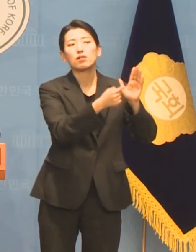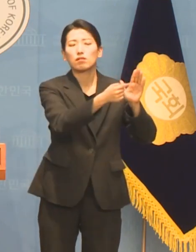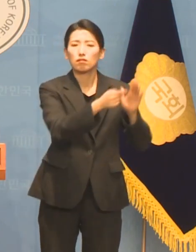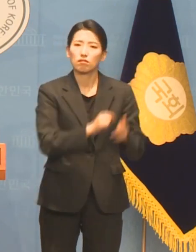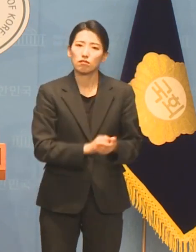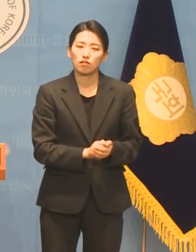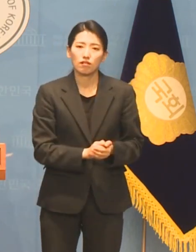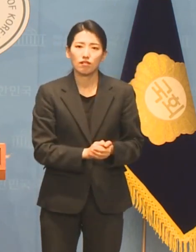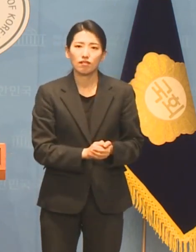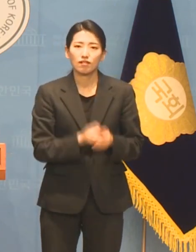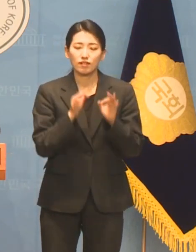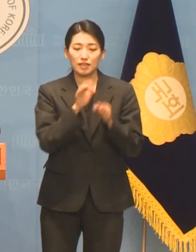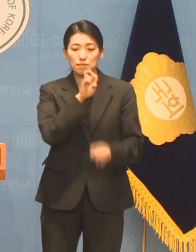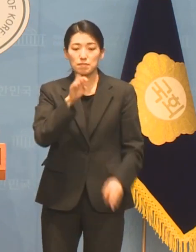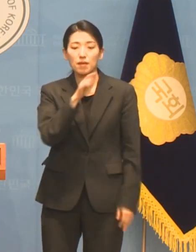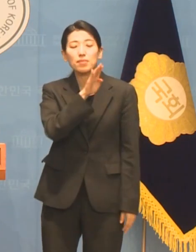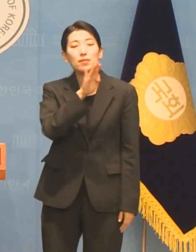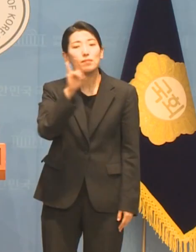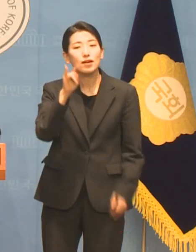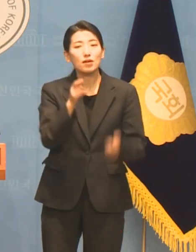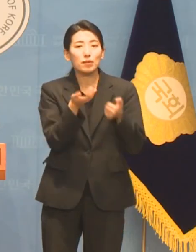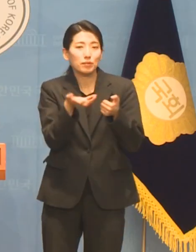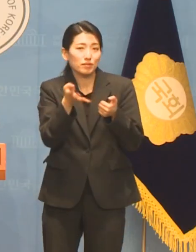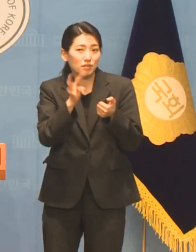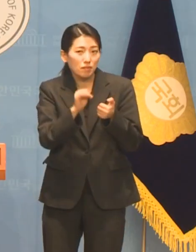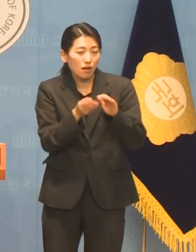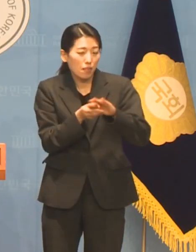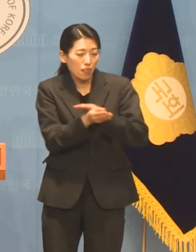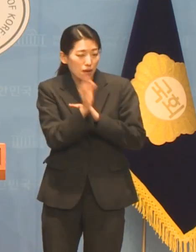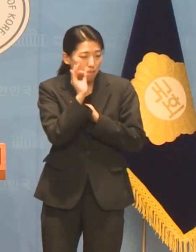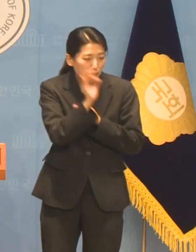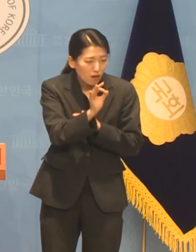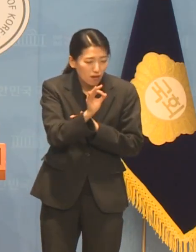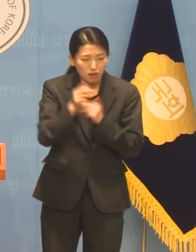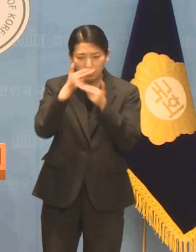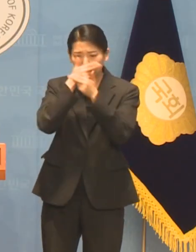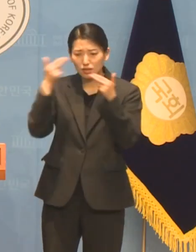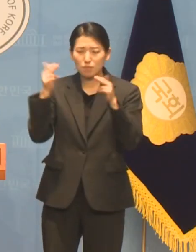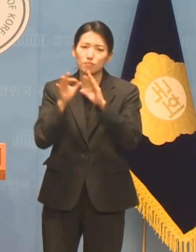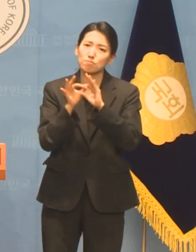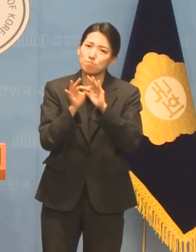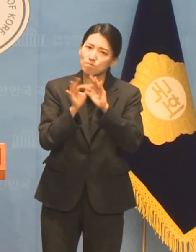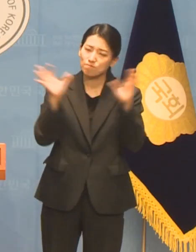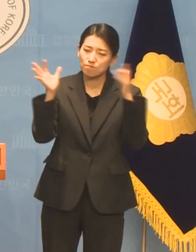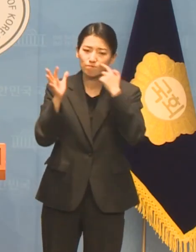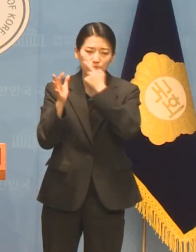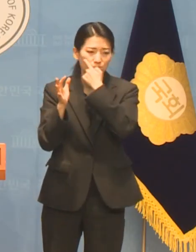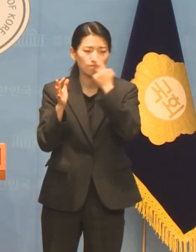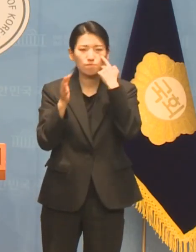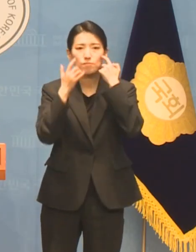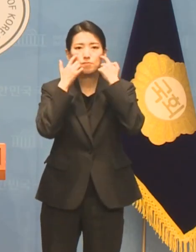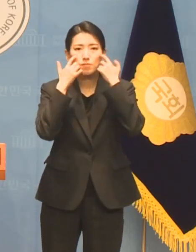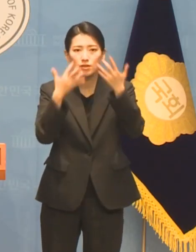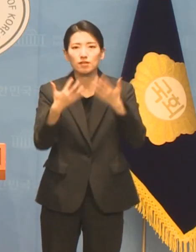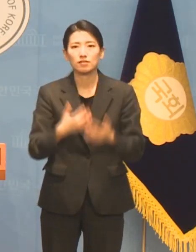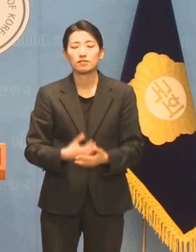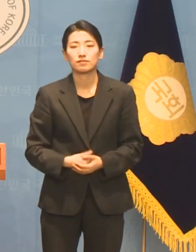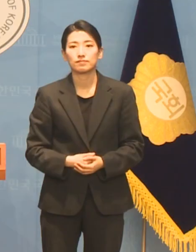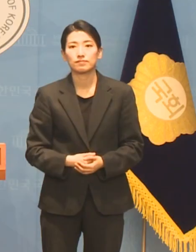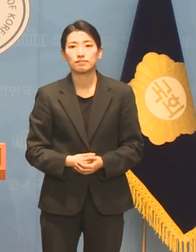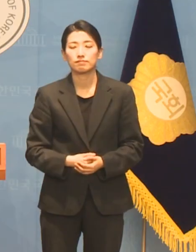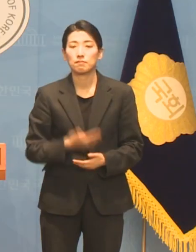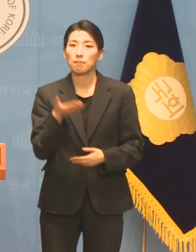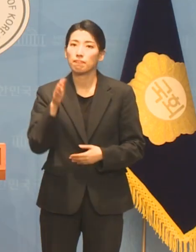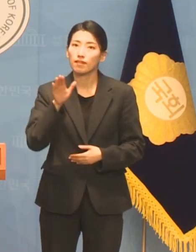50원 클럽의 구성원만 살펴보더라도 이재명 대표와는 전혀 무관하다는 사실을 쉽게 확인할 수 있습니다. 그럼에도